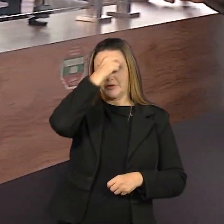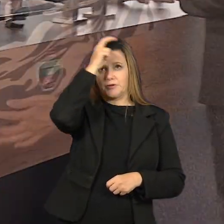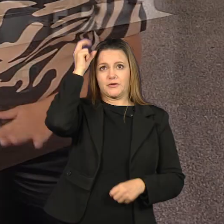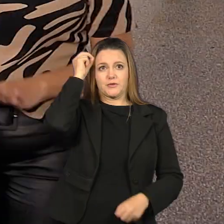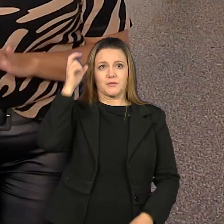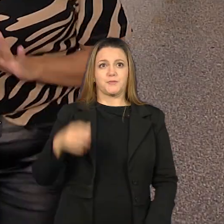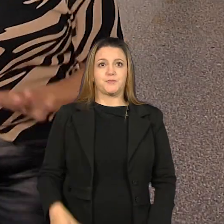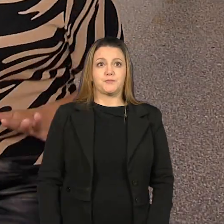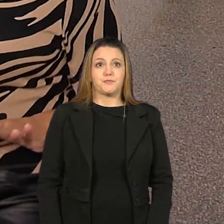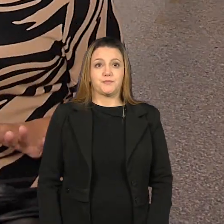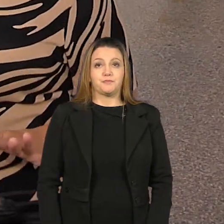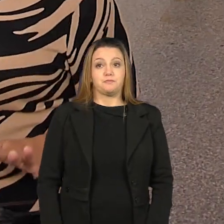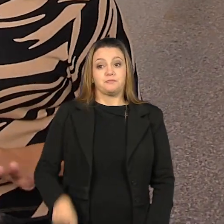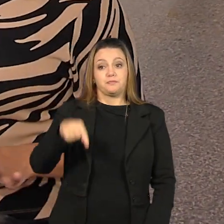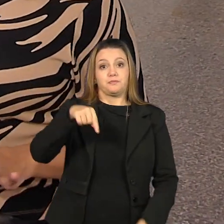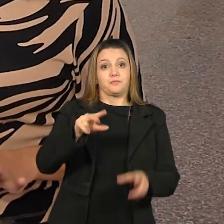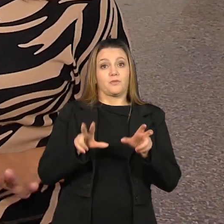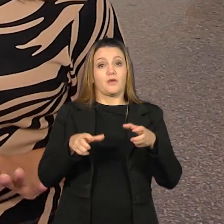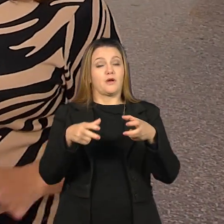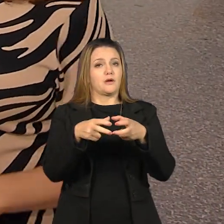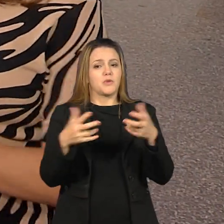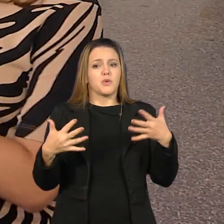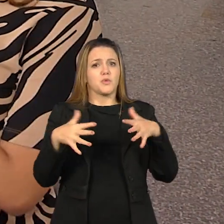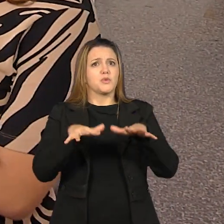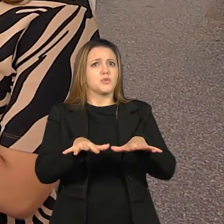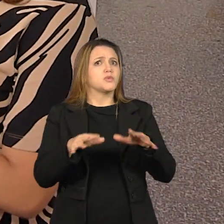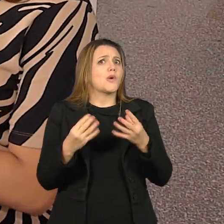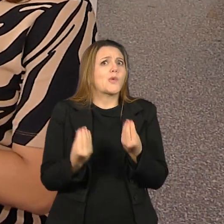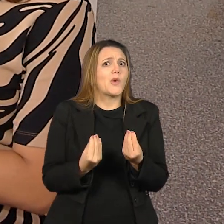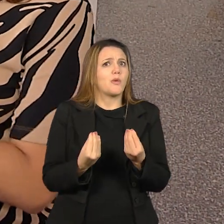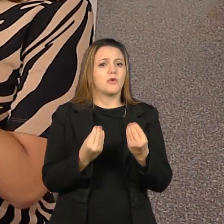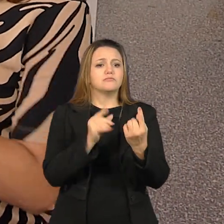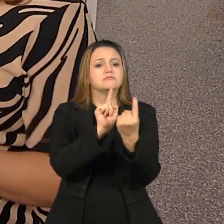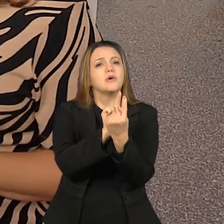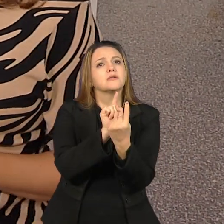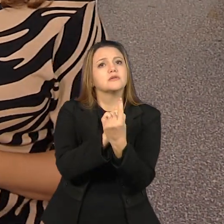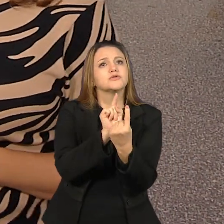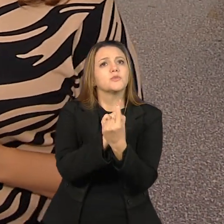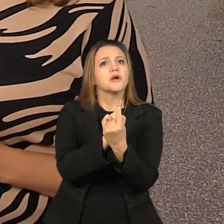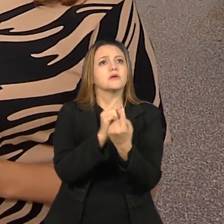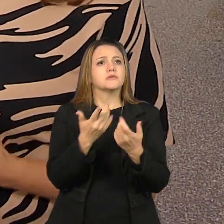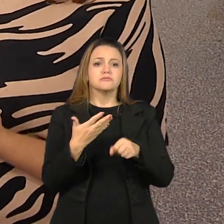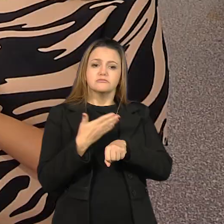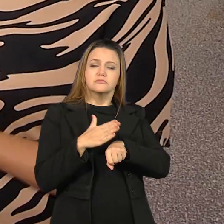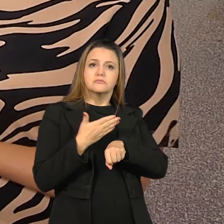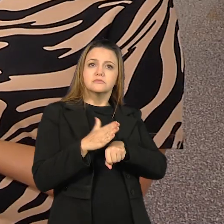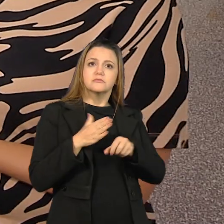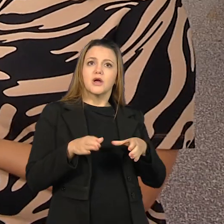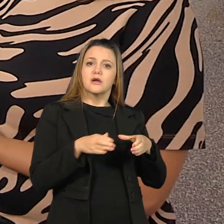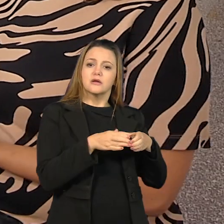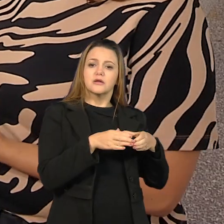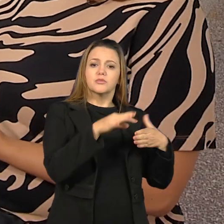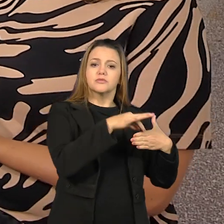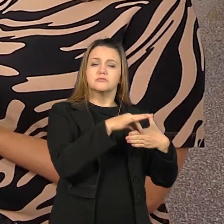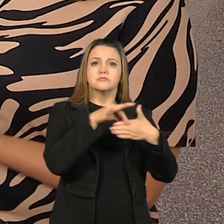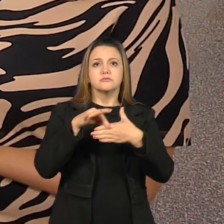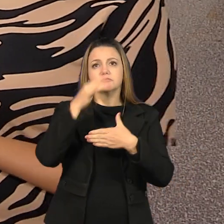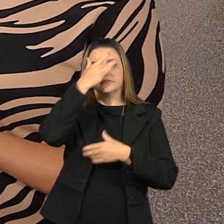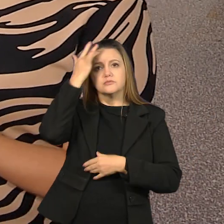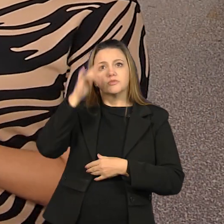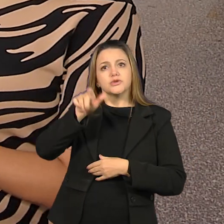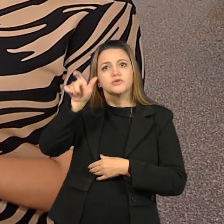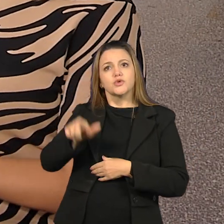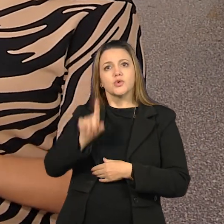municipais. Aqui na Câmara, a inclusão acontece desde a recepção. Uma equipe treinada direciona a pessoa surda